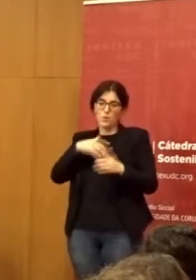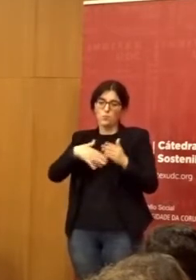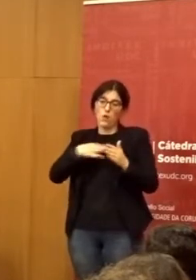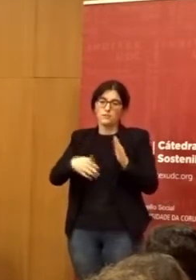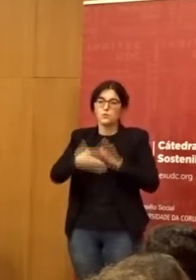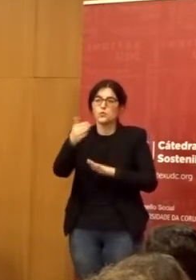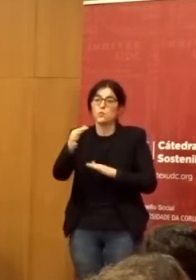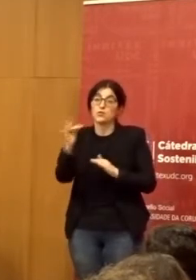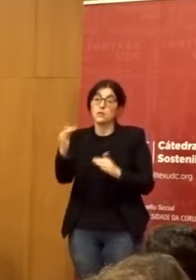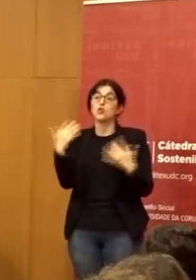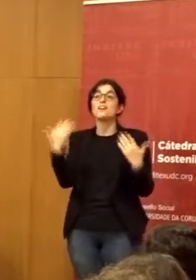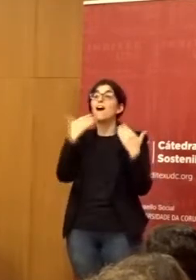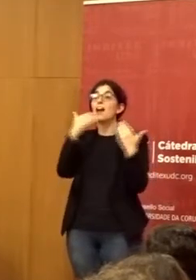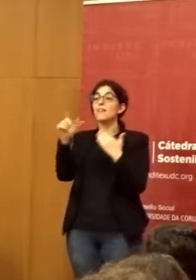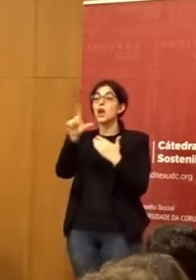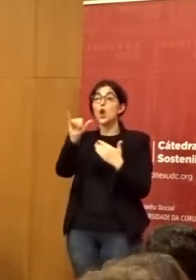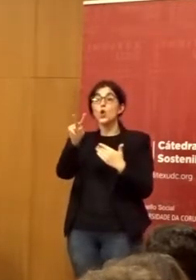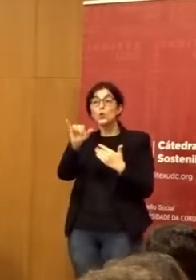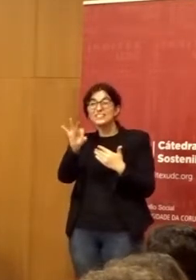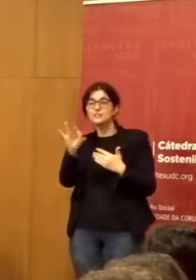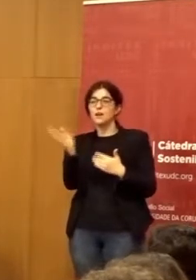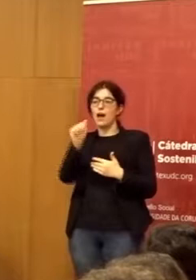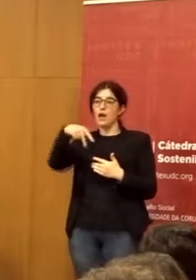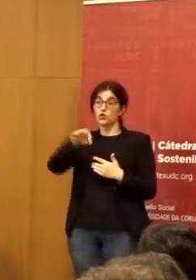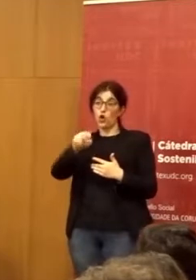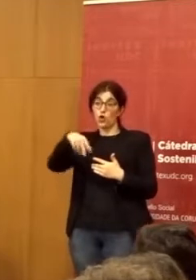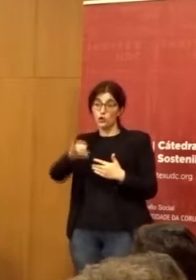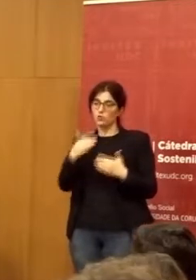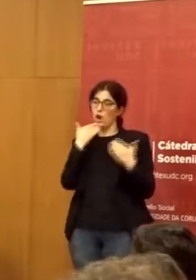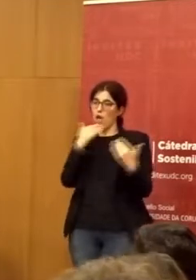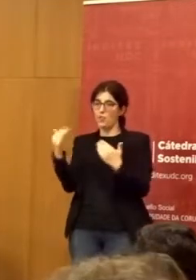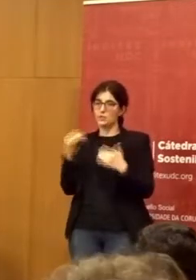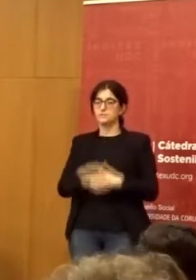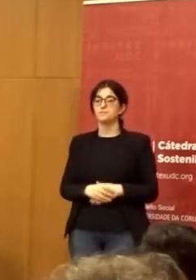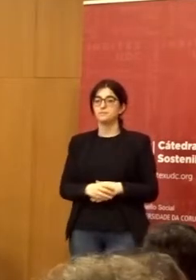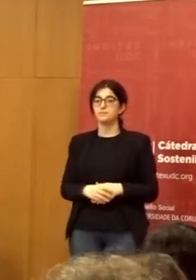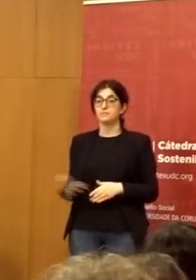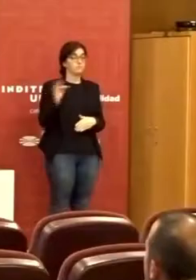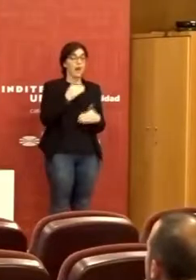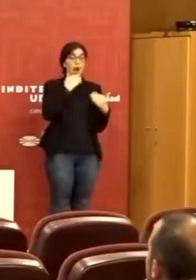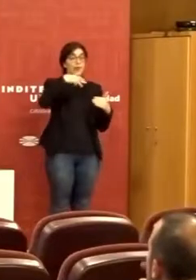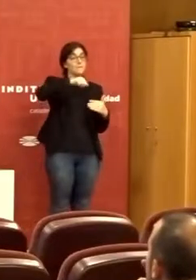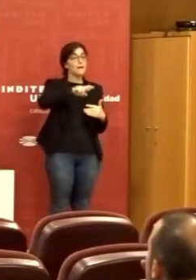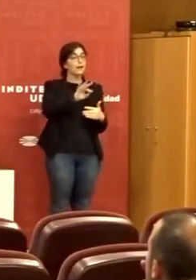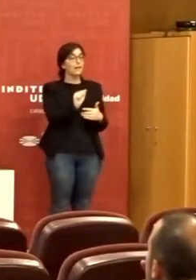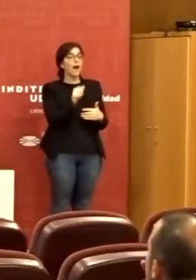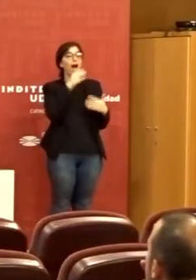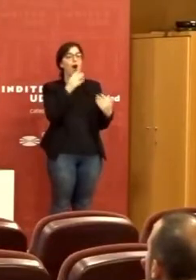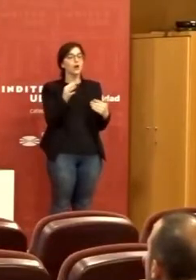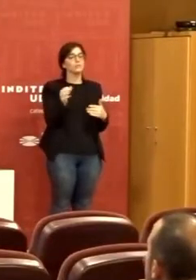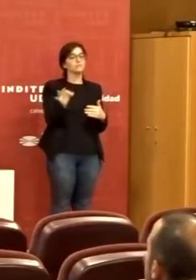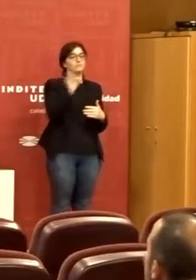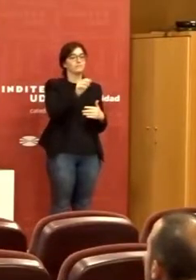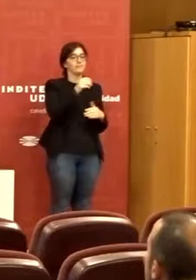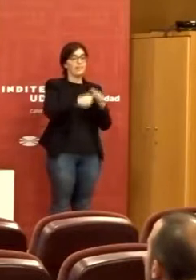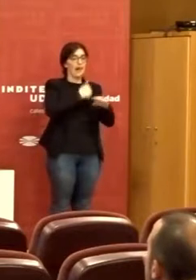gracias, lo primero, a Luis Antonio por haber aceptado hoy estar aquí. Gracias. Muchas gracias, Marta. Tiene la palabra el decano Manuel